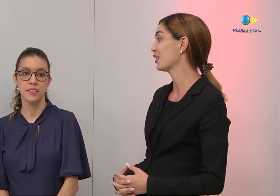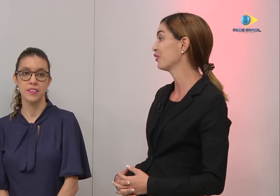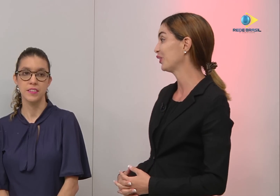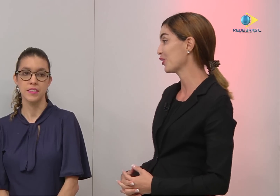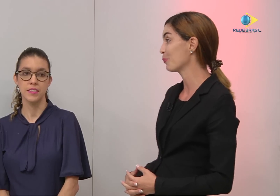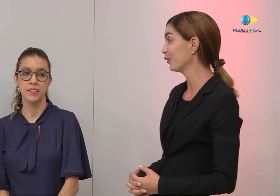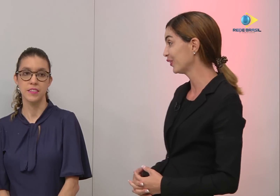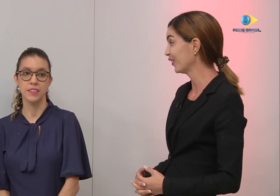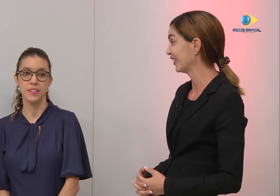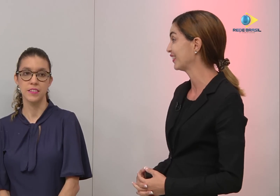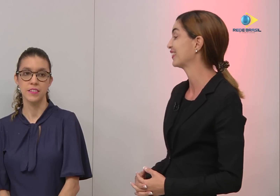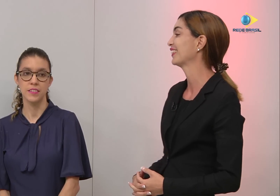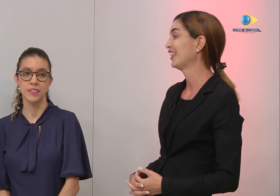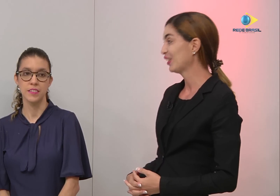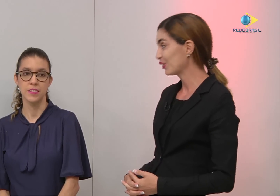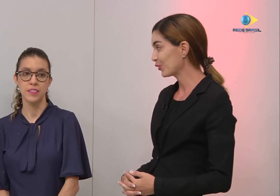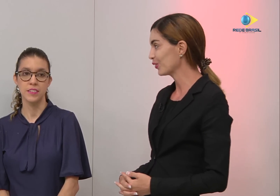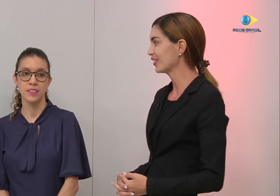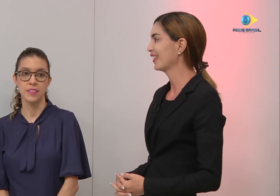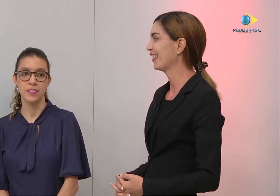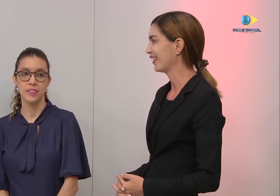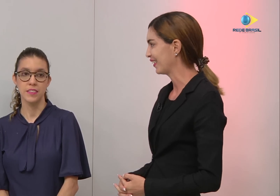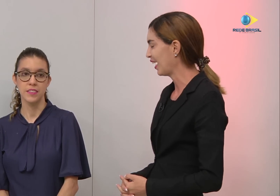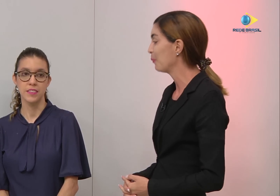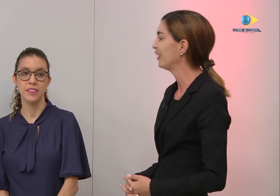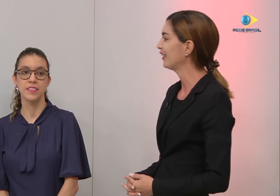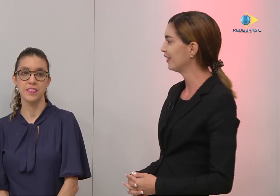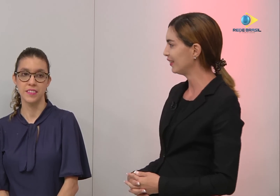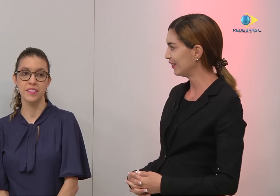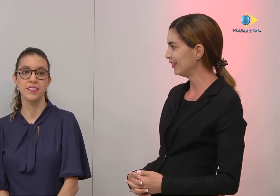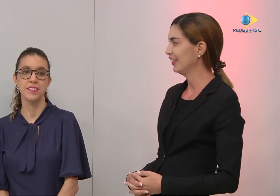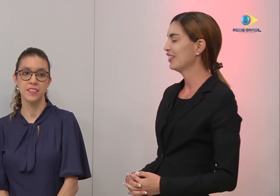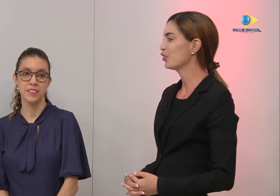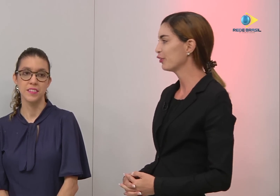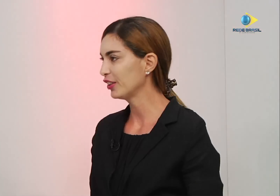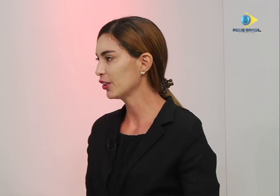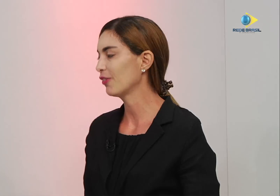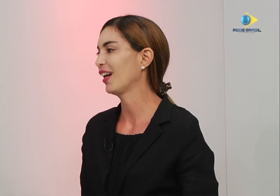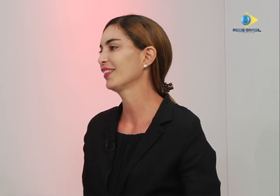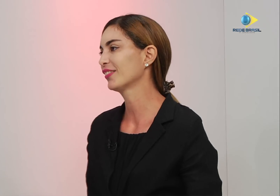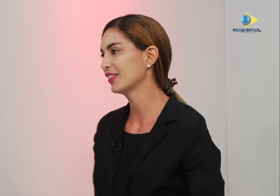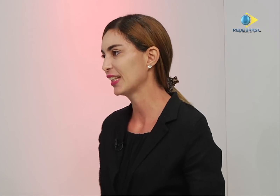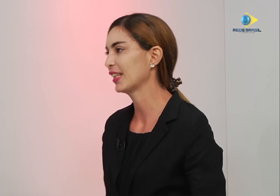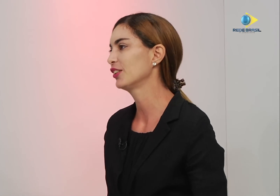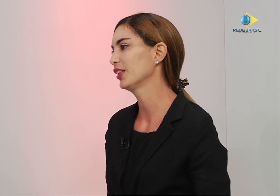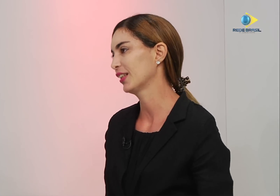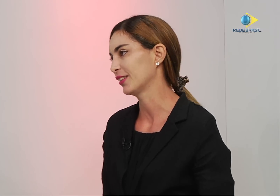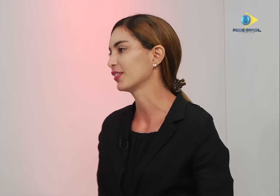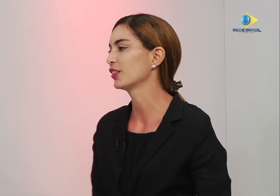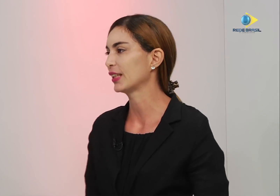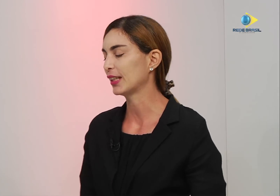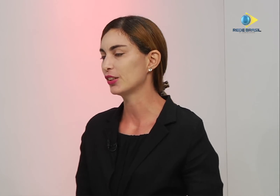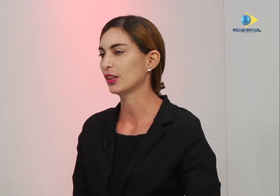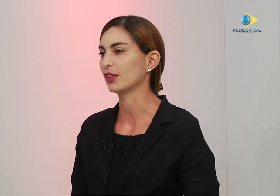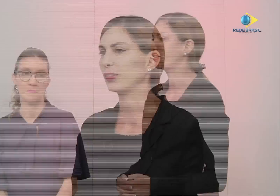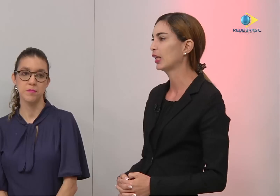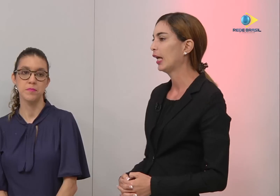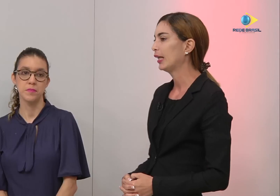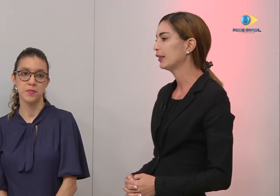da Libras, que foi em 2002. Amanhã, seja, dia 24, completa 17 anos.